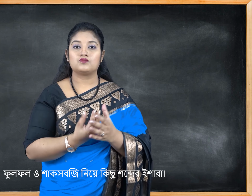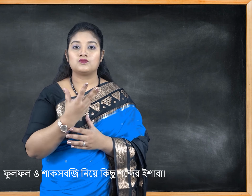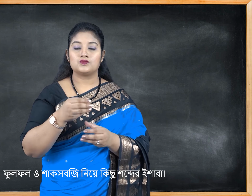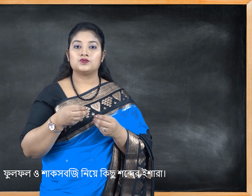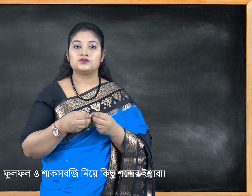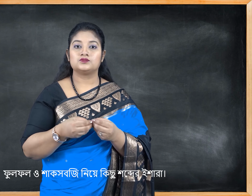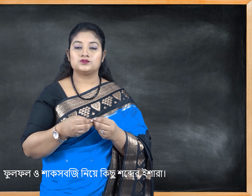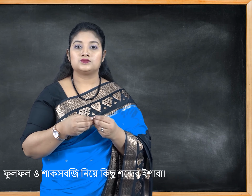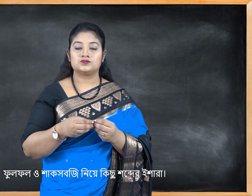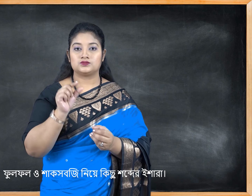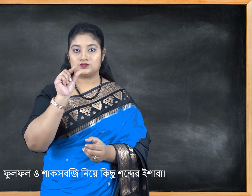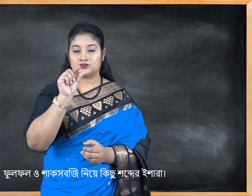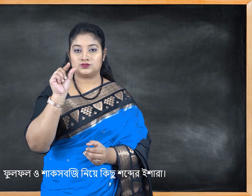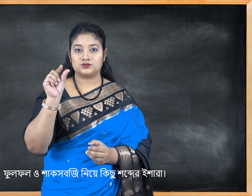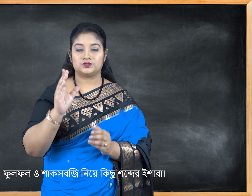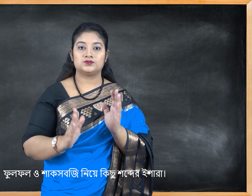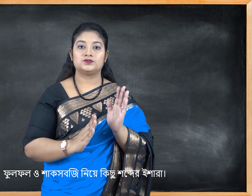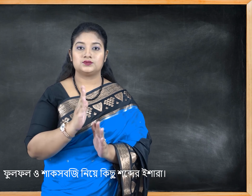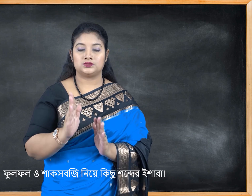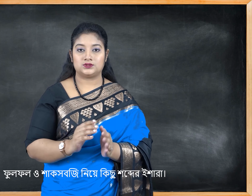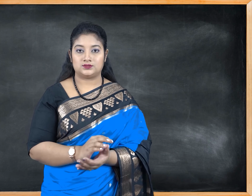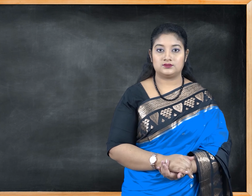শাকসবজি নিয়ে কিছু শব্দের ইশারা।